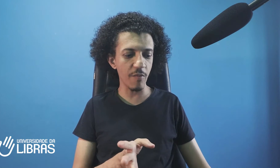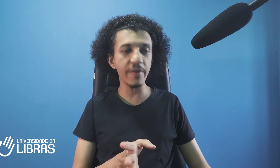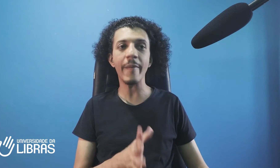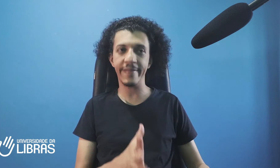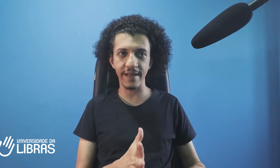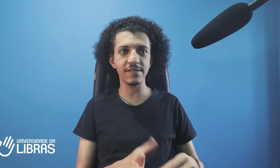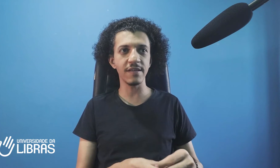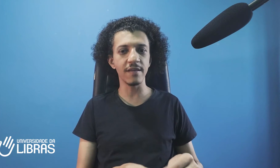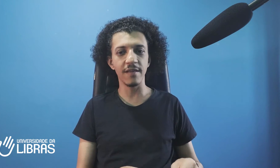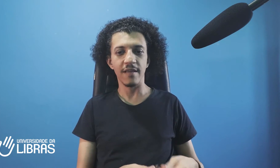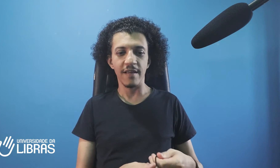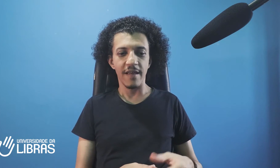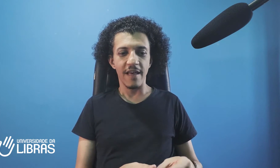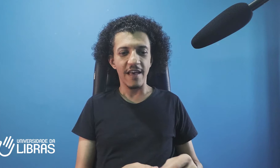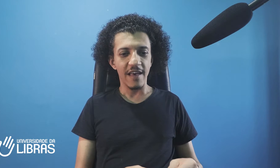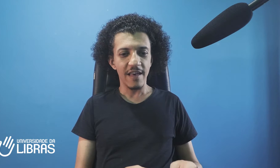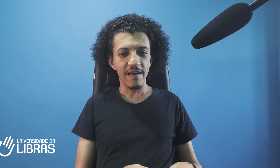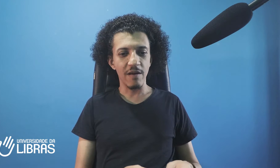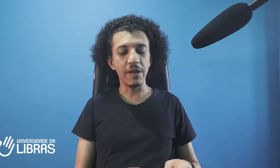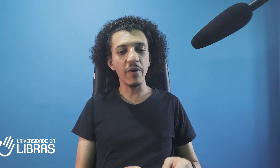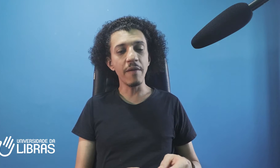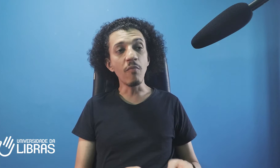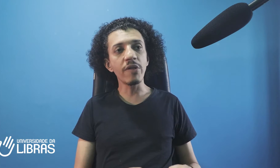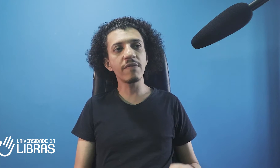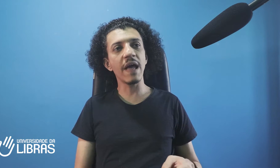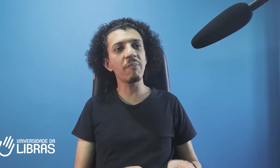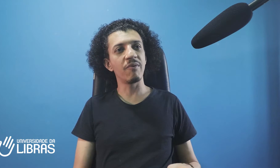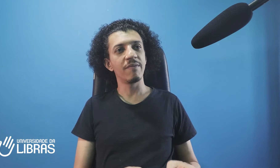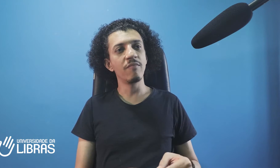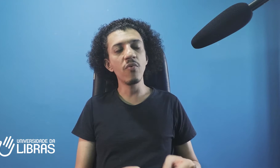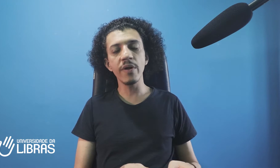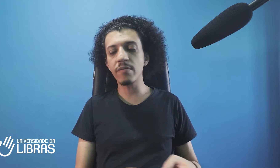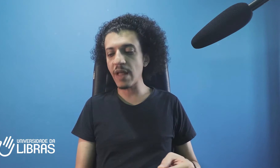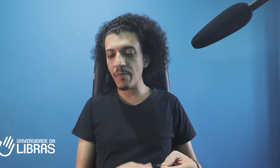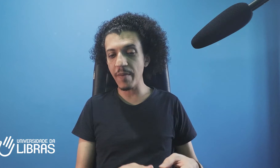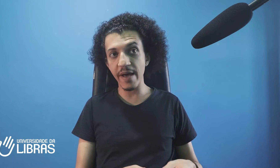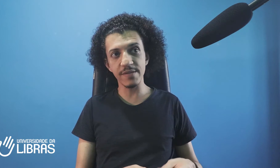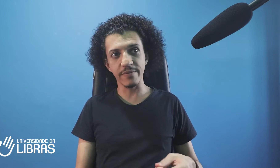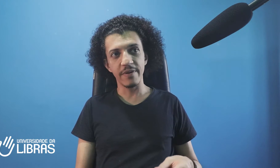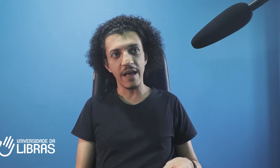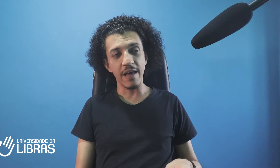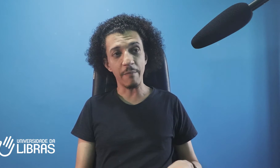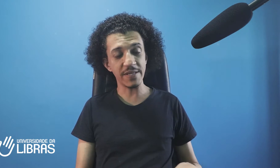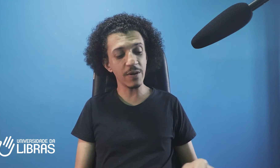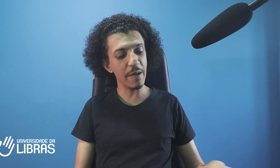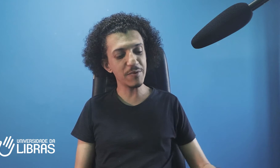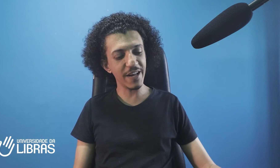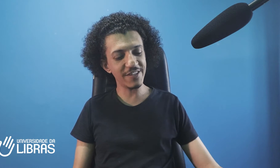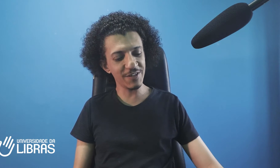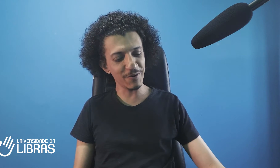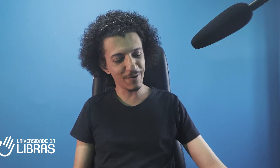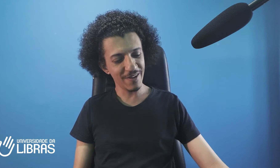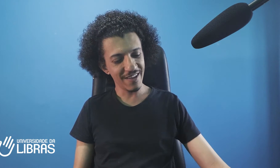disse que nem te incomodar mas tem sim e eu demorei muito tempo muito tempo mesmo mas eu lembro direitinho